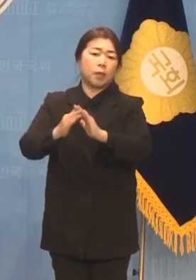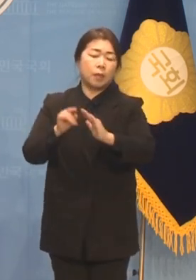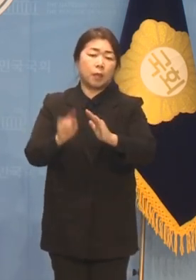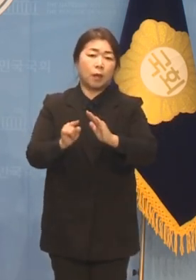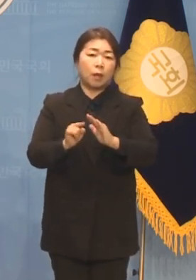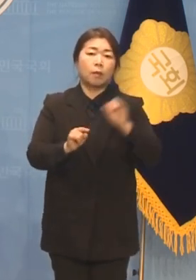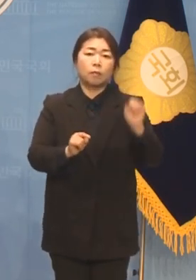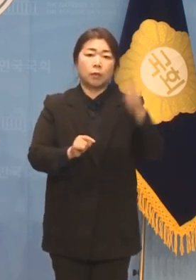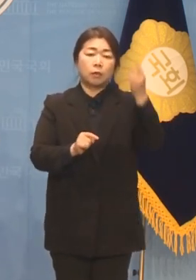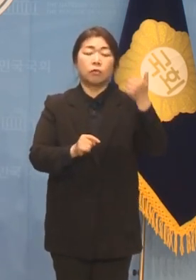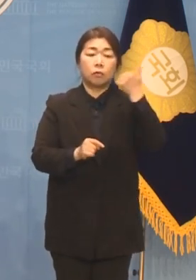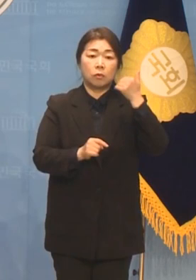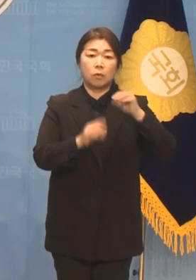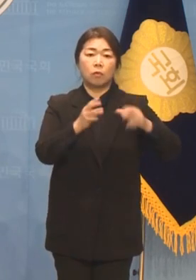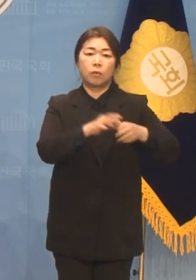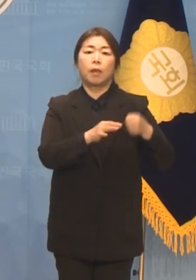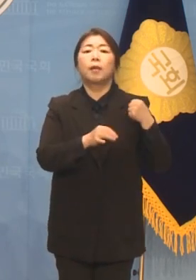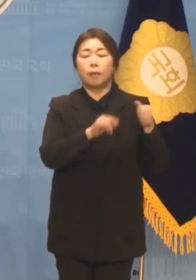국민의힘이었습니다.